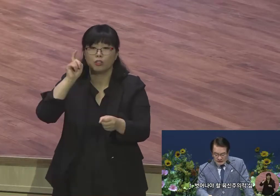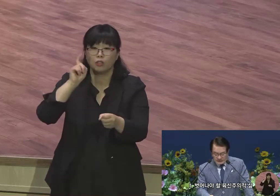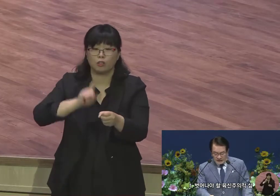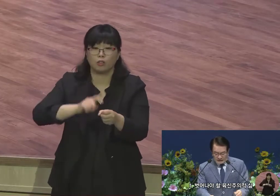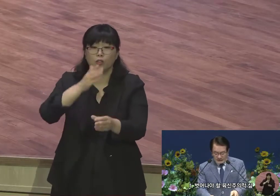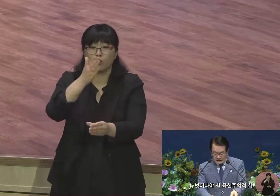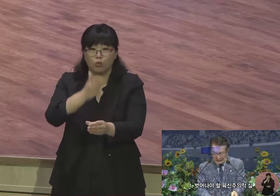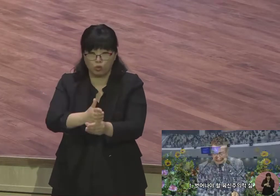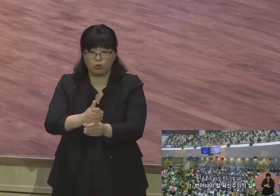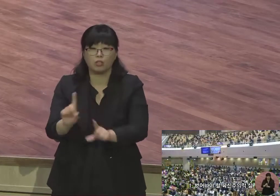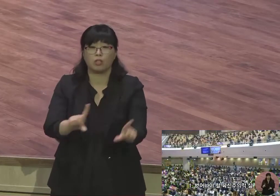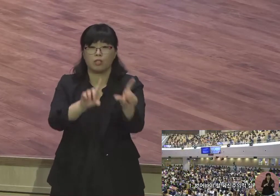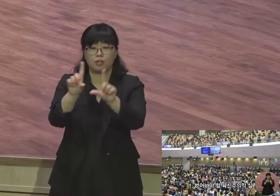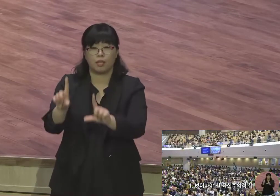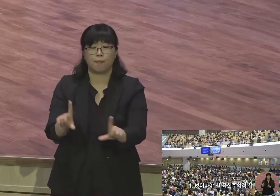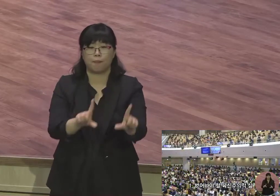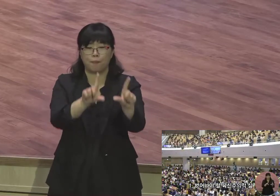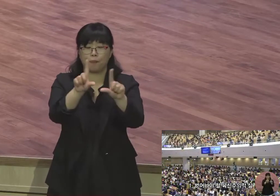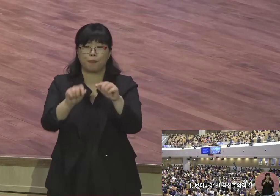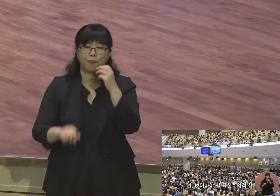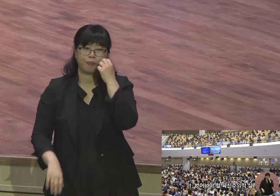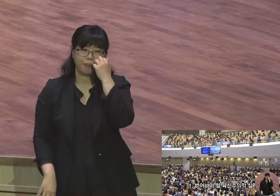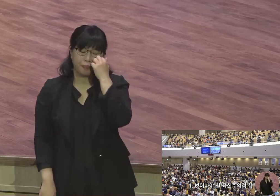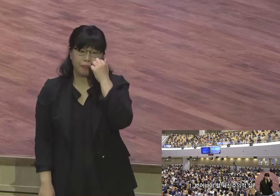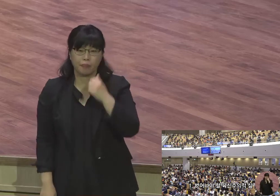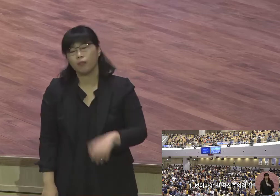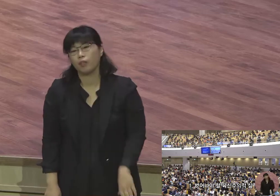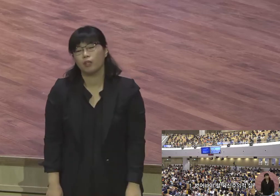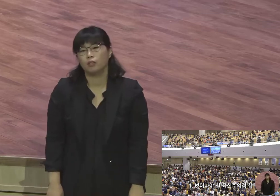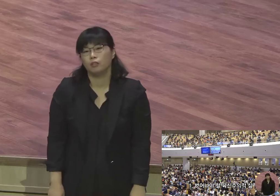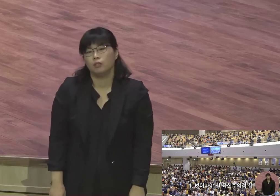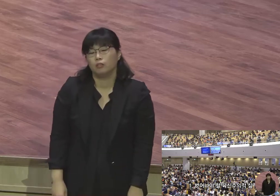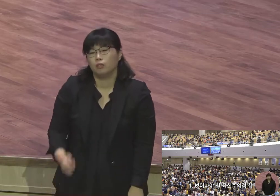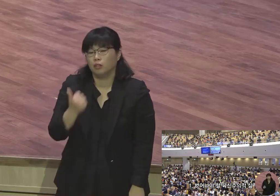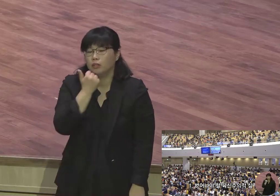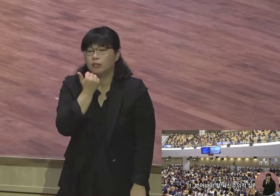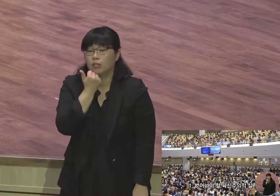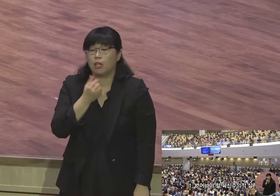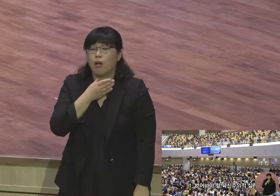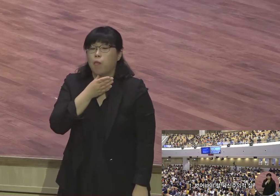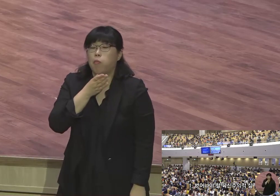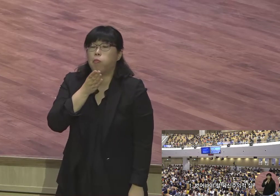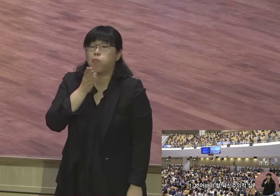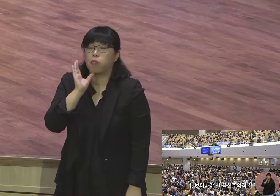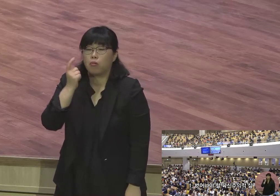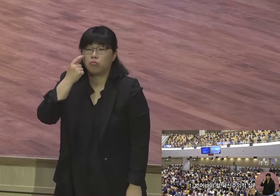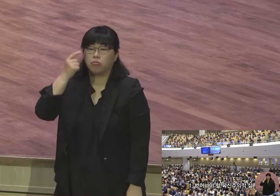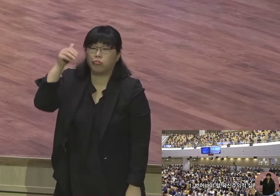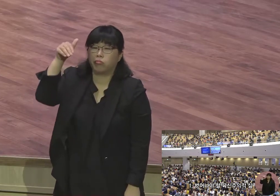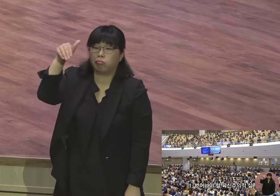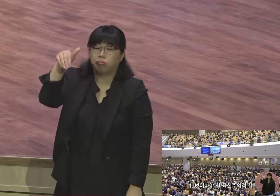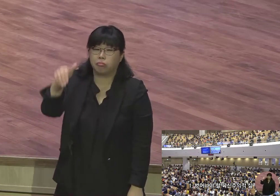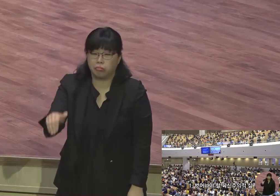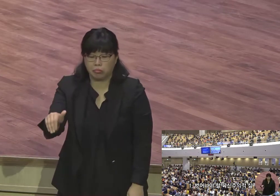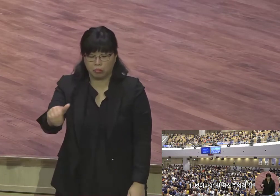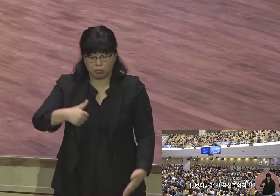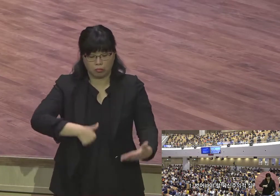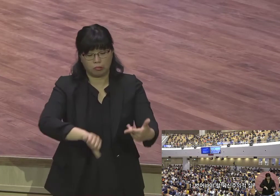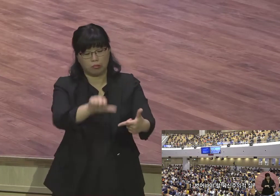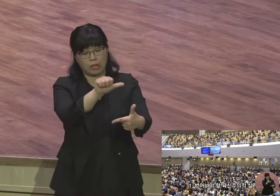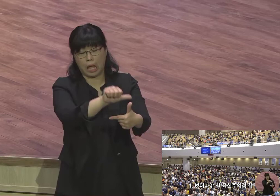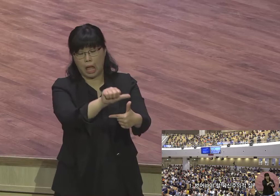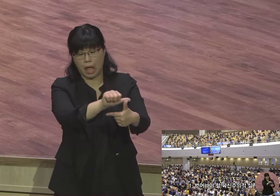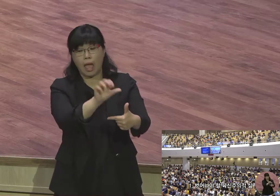1절 4절 다시 읽어드리겠습니다. 이삭이 나이가 많아 눈이 어두워 잘 보지 못하더니 마다들 에서를 불러 이르되